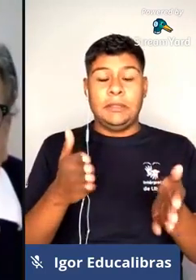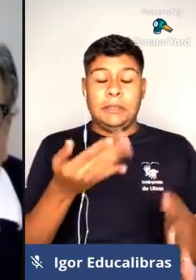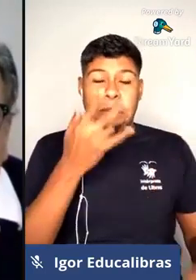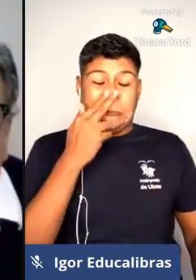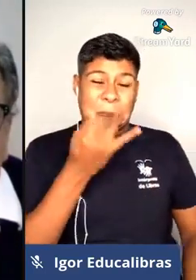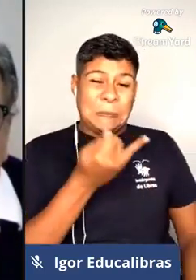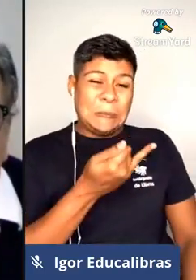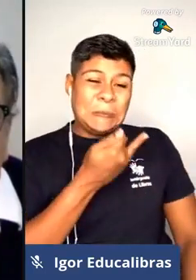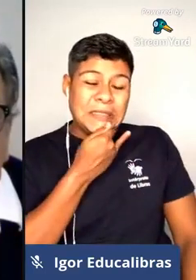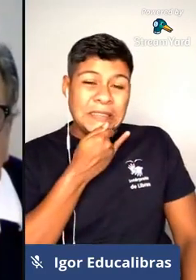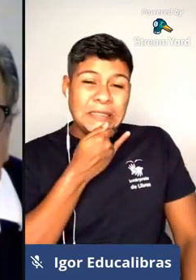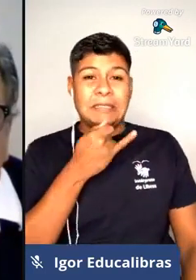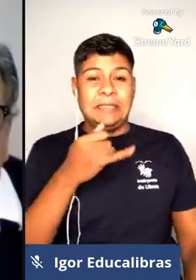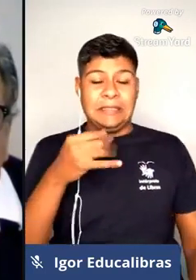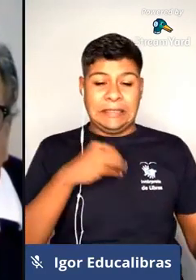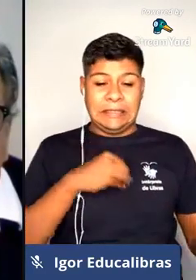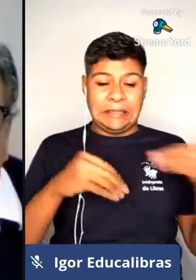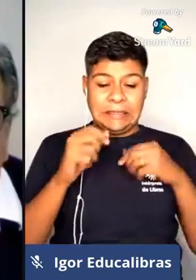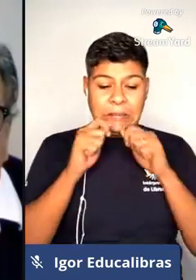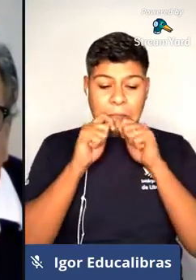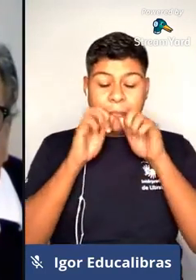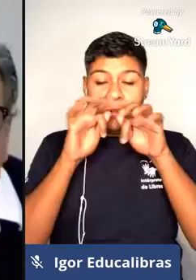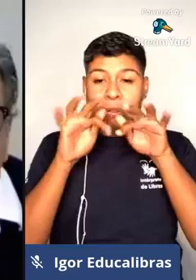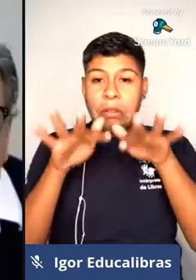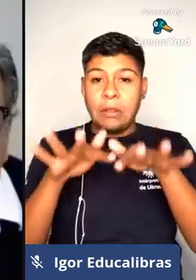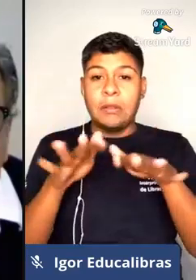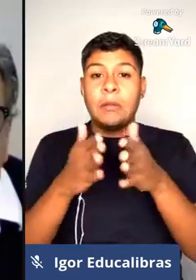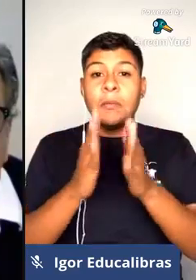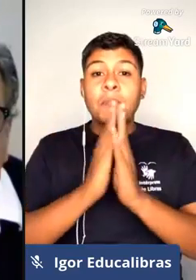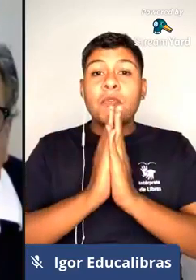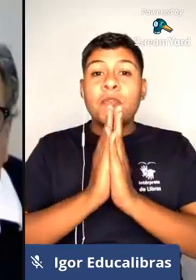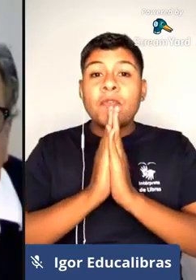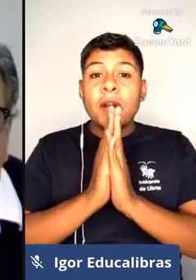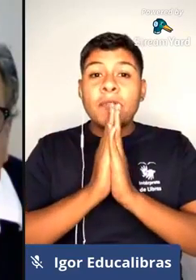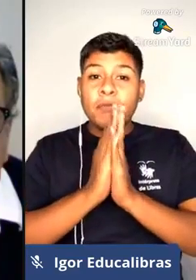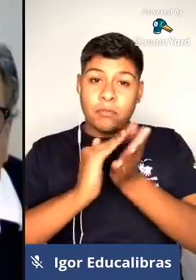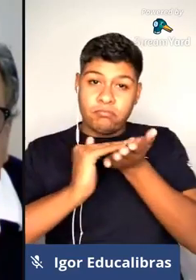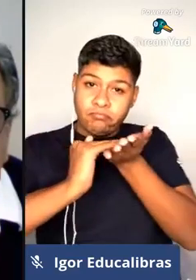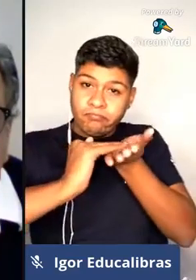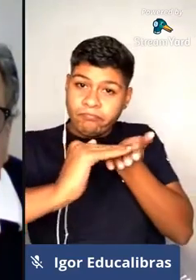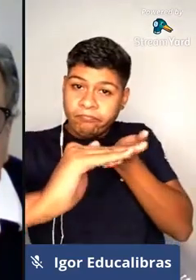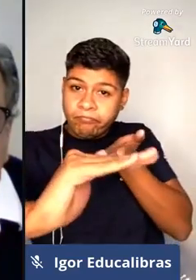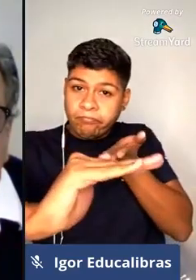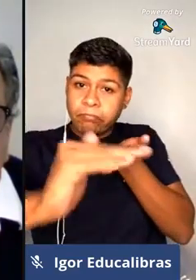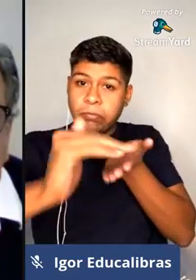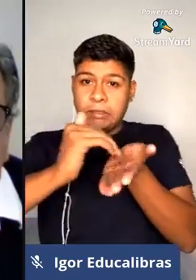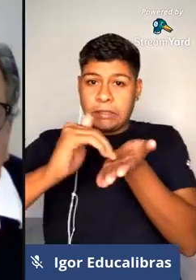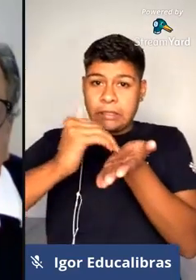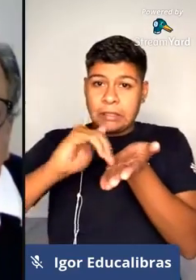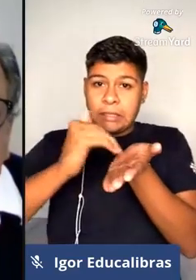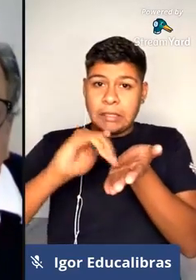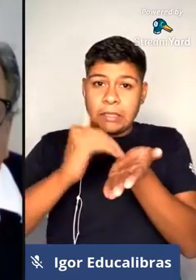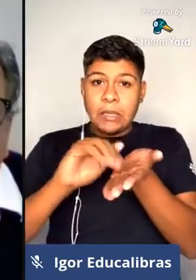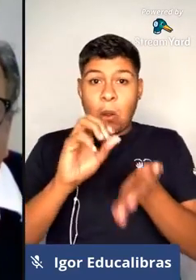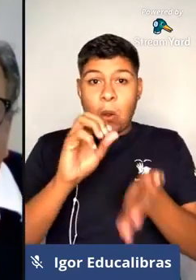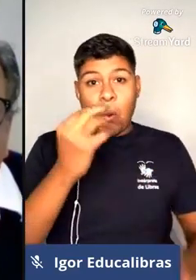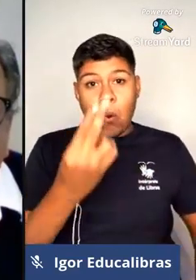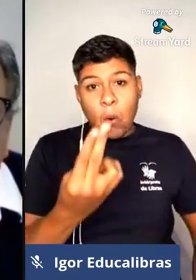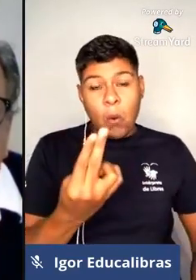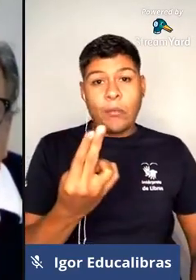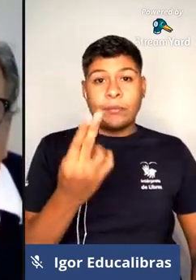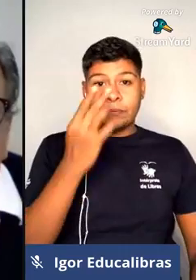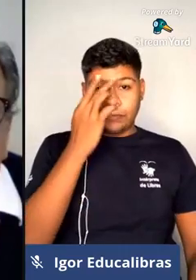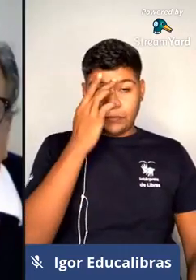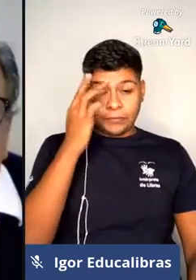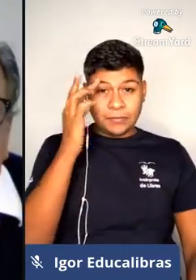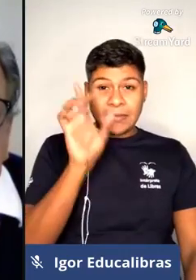vulnerabilidade durante esta pandemia, por favor, encaminhe para a secretaria, para mim, ou mais especificamente